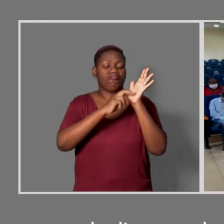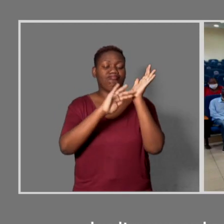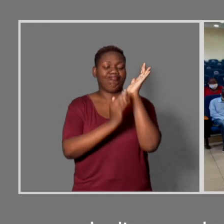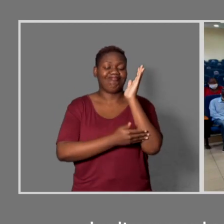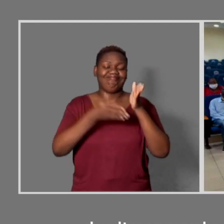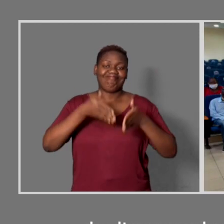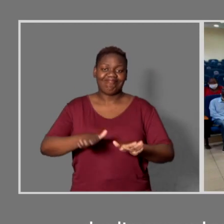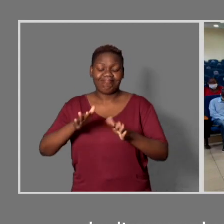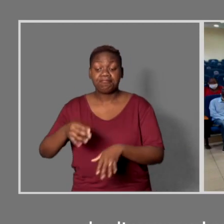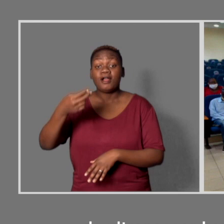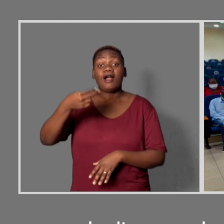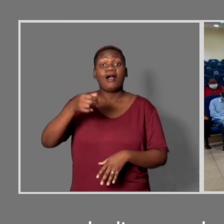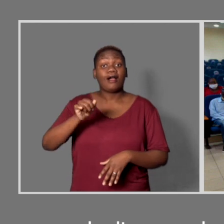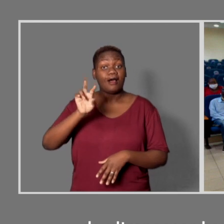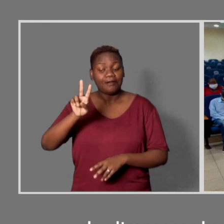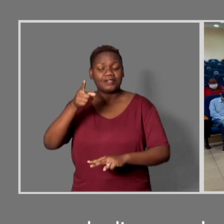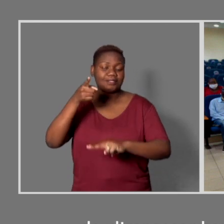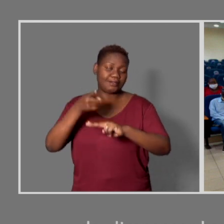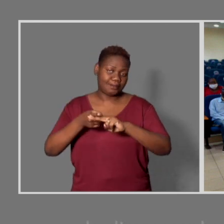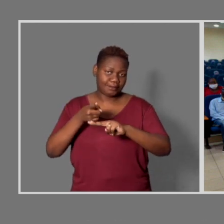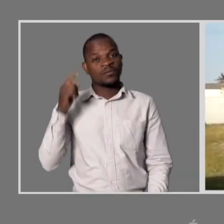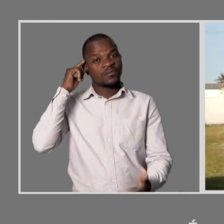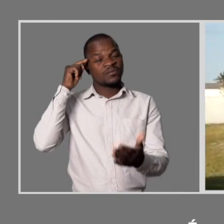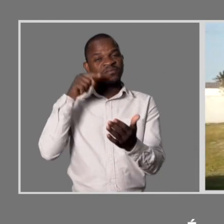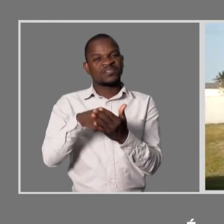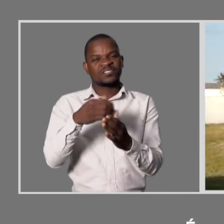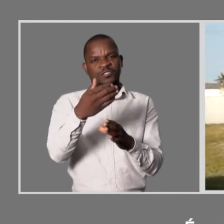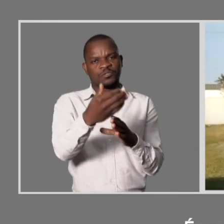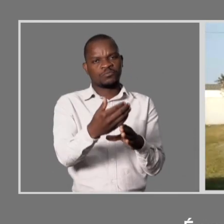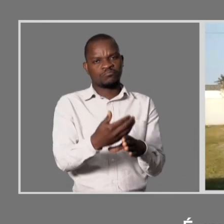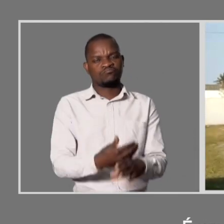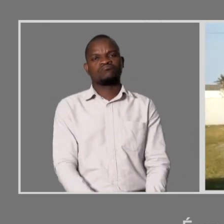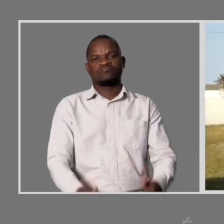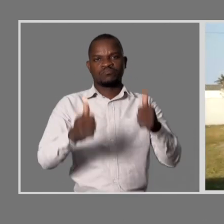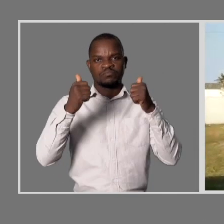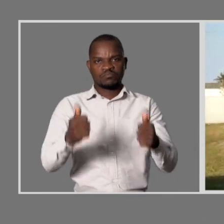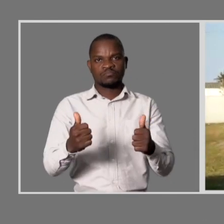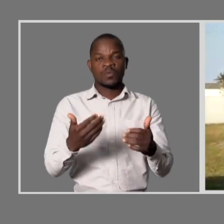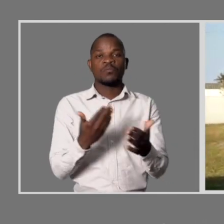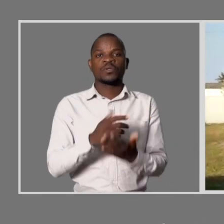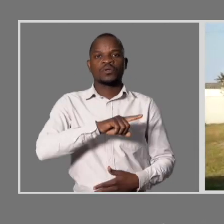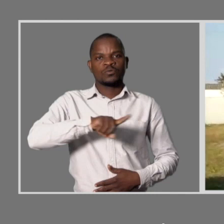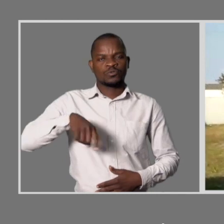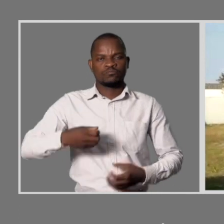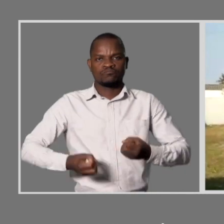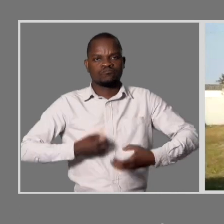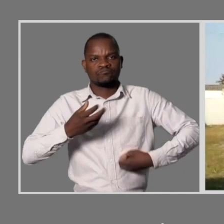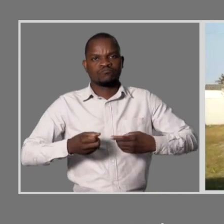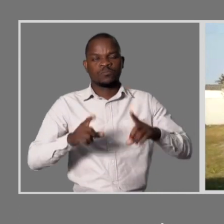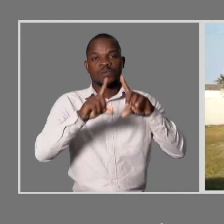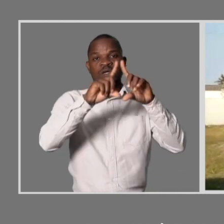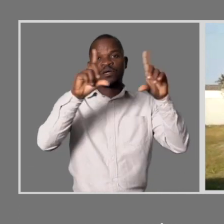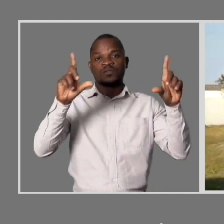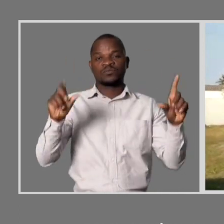reprodutiva, bem como HIV-Sida. Está sendo uma experiência muito boa, porque estamos a falar de um tema,